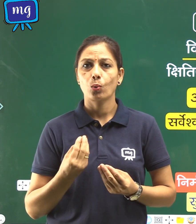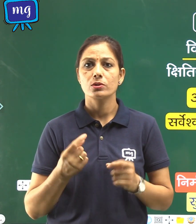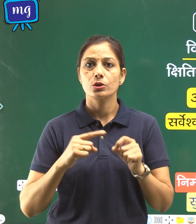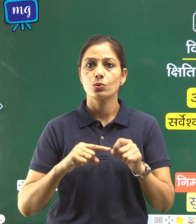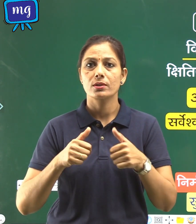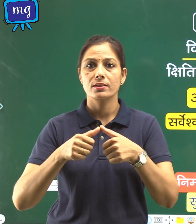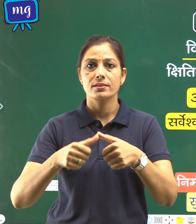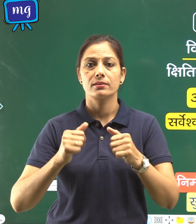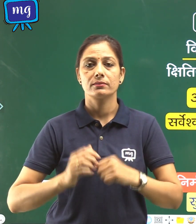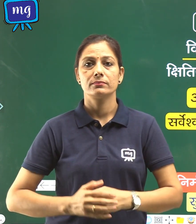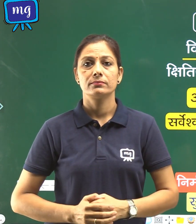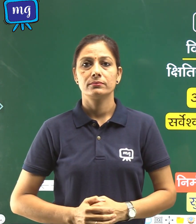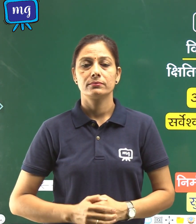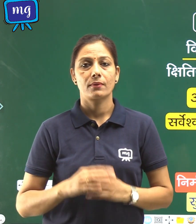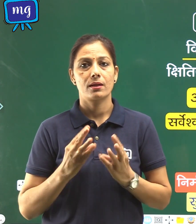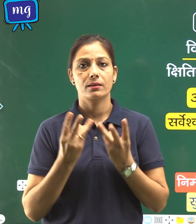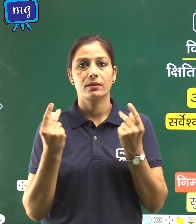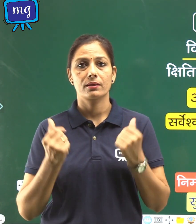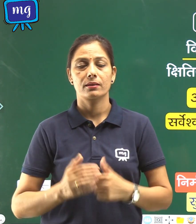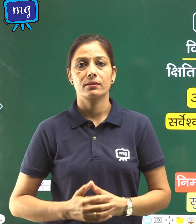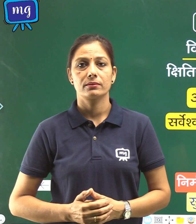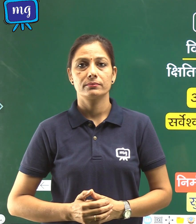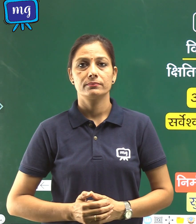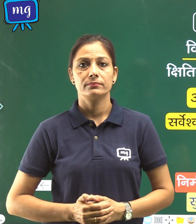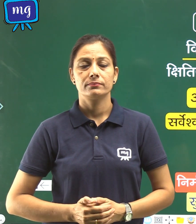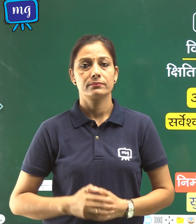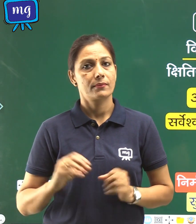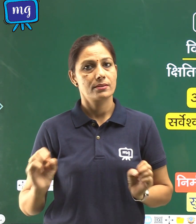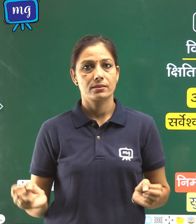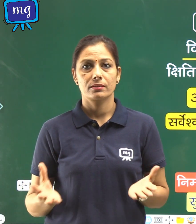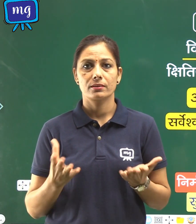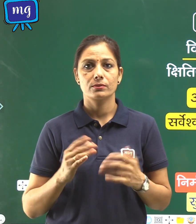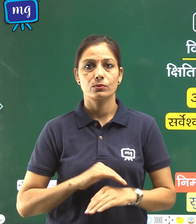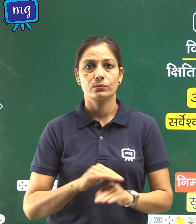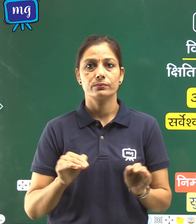प्रश्नोत्तर हल करेंगे। शुरू करें बच्चों।